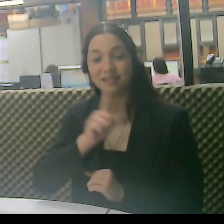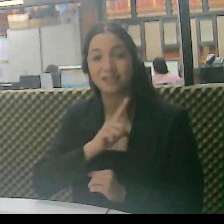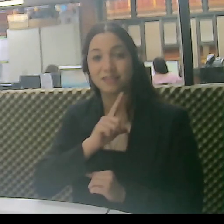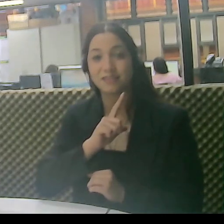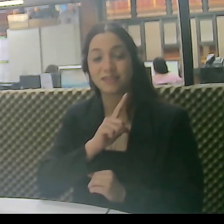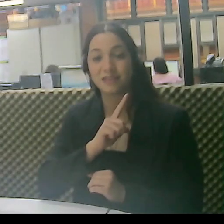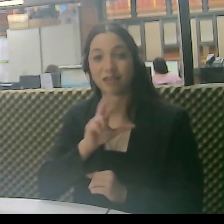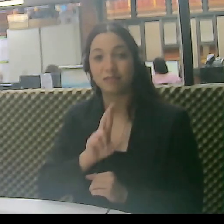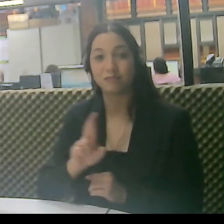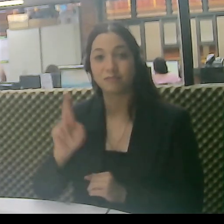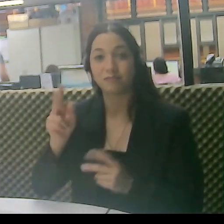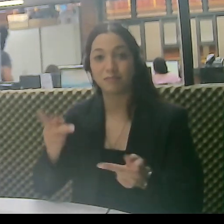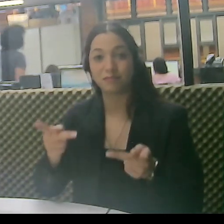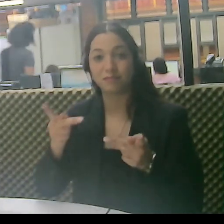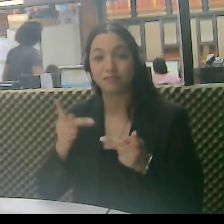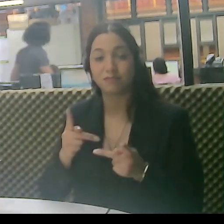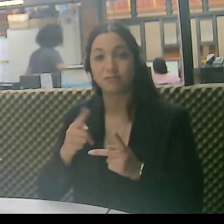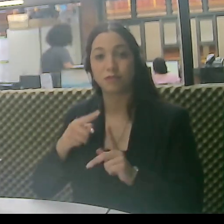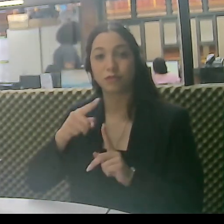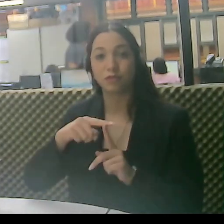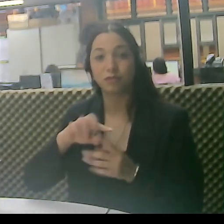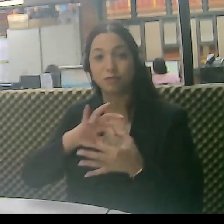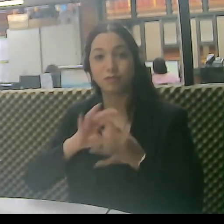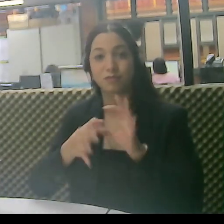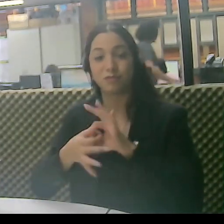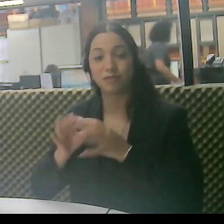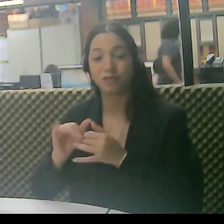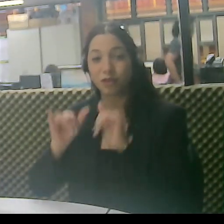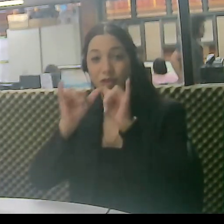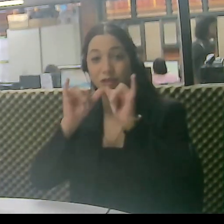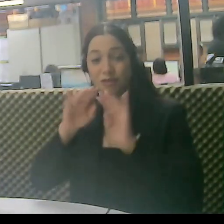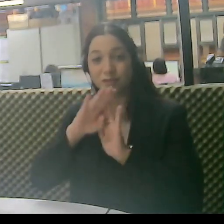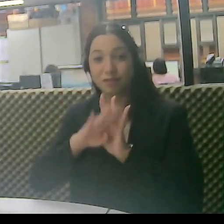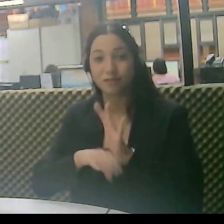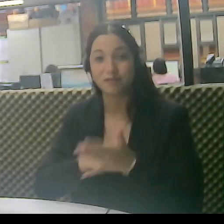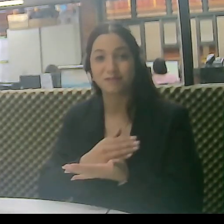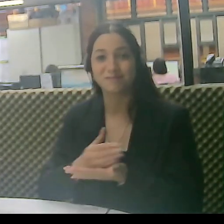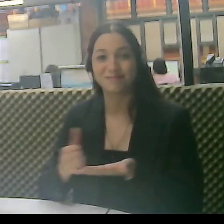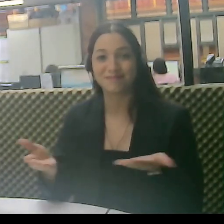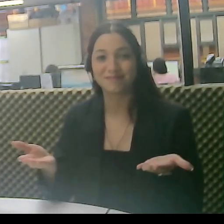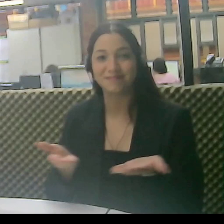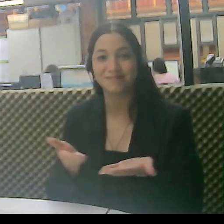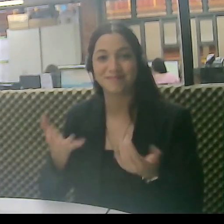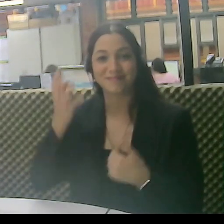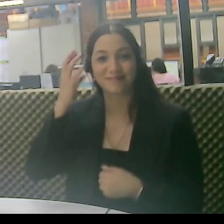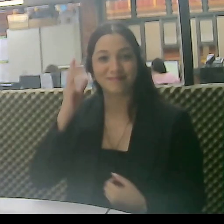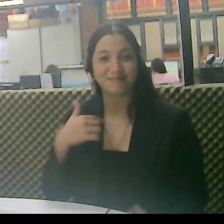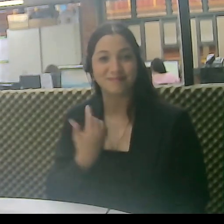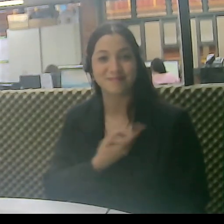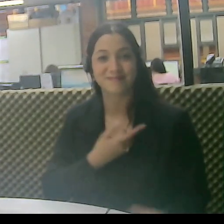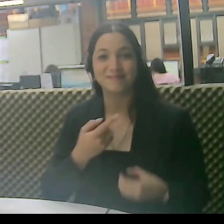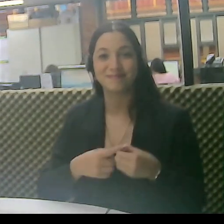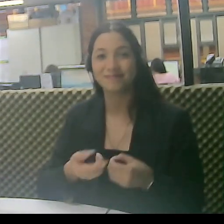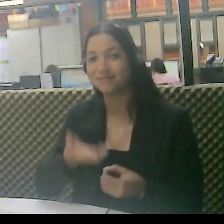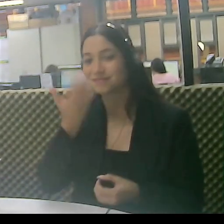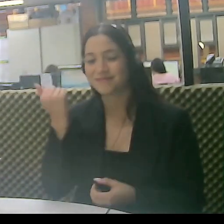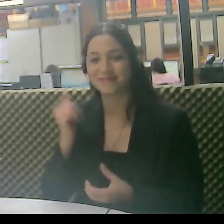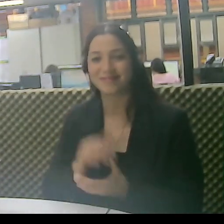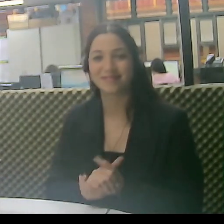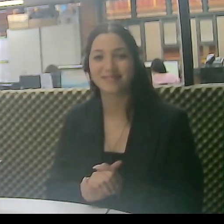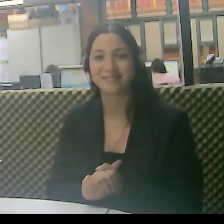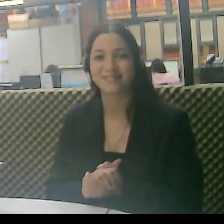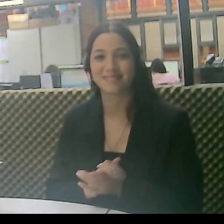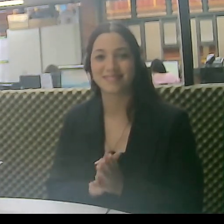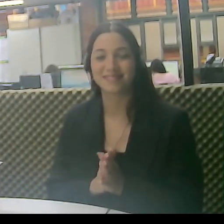representantes de confederações de modalidades olímpicas. Essas e outras notícias a partir de agora na Rádio Nossa Cidade. Vamos